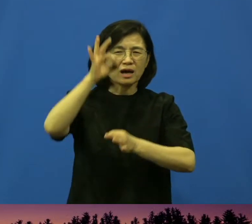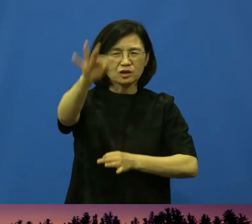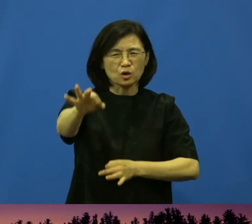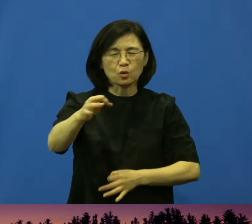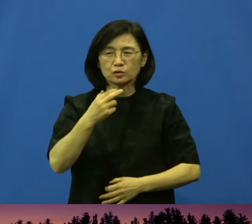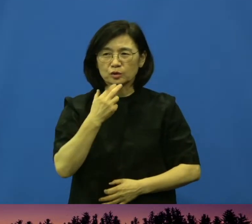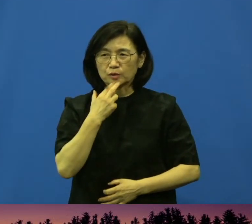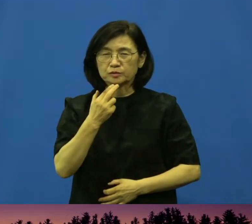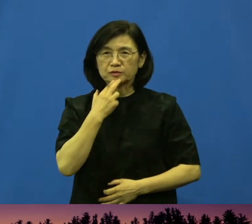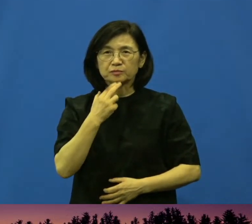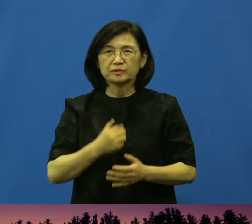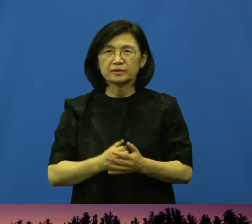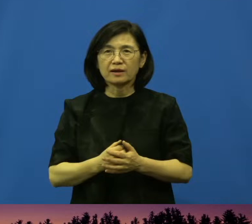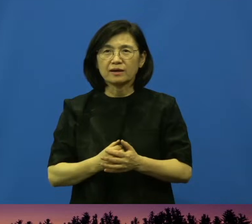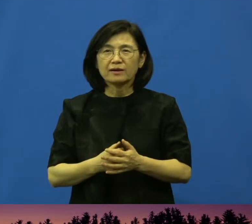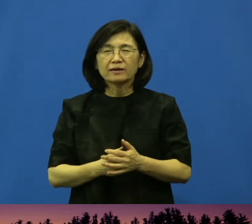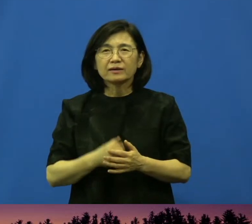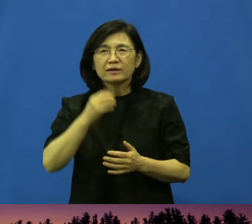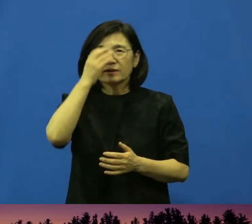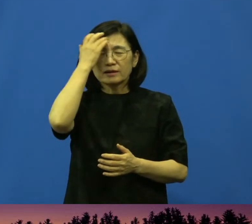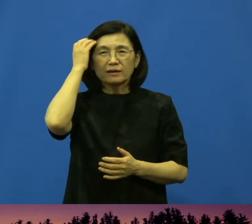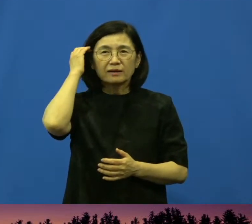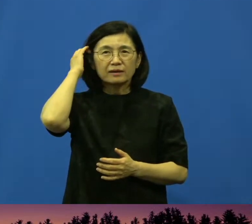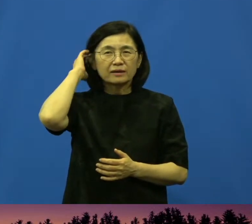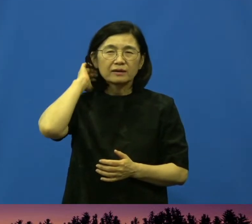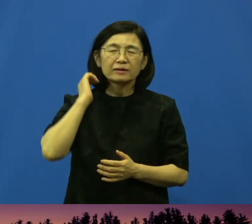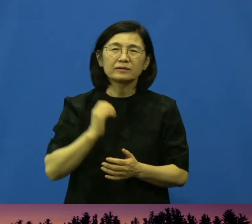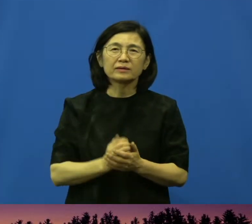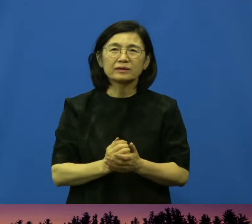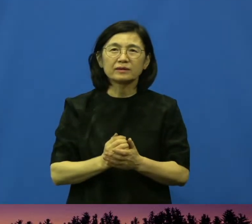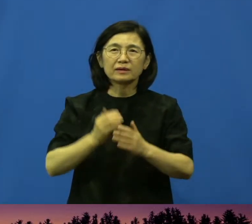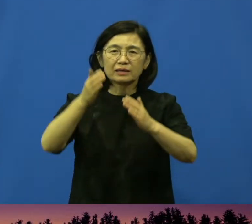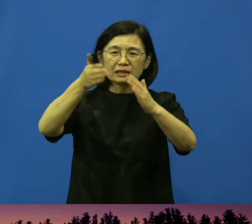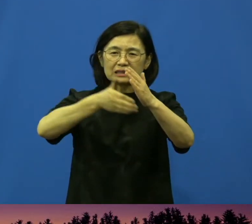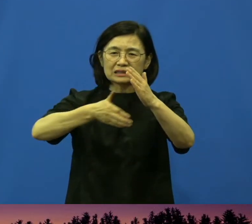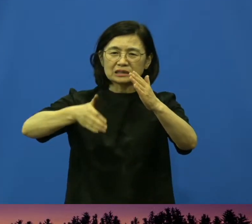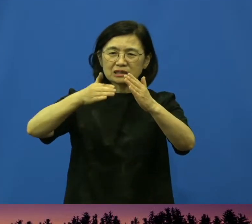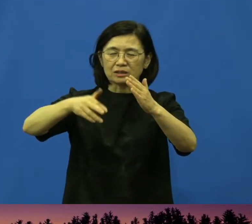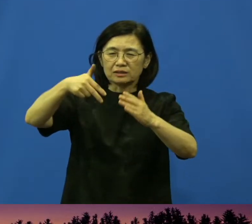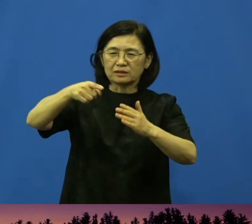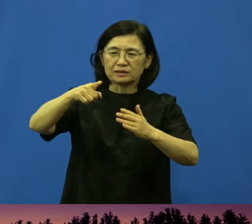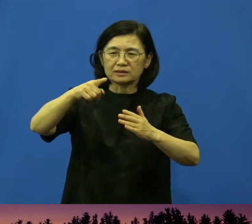반지의 제왕에서 사우론이 만든 절대 반지라는 게 있잖아요.